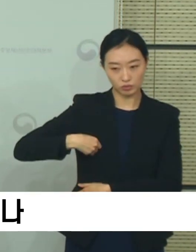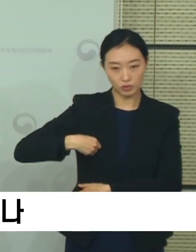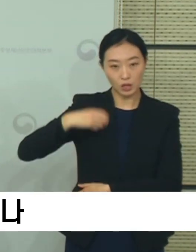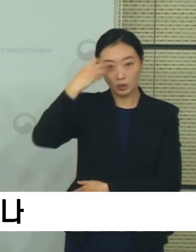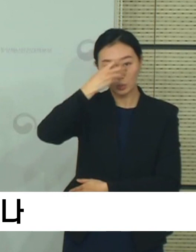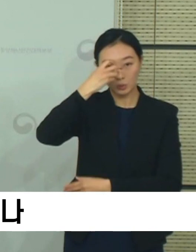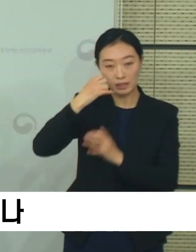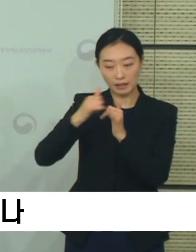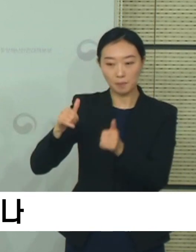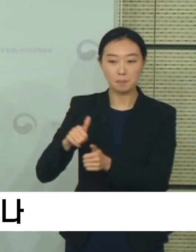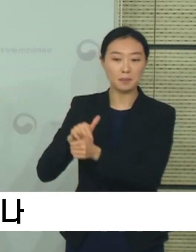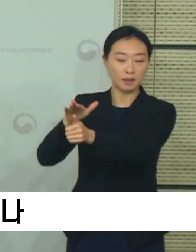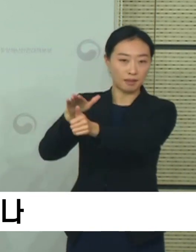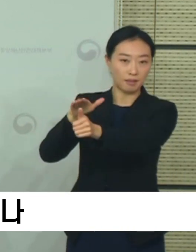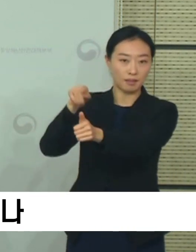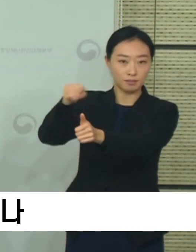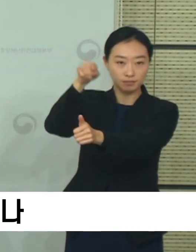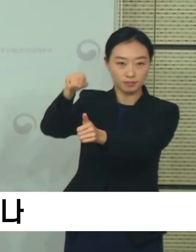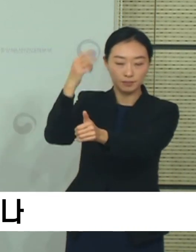조사단을 파견을 해서